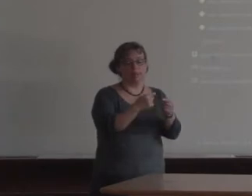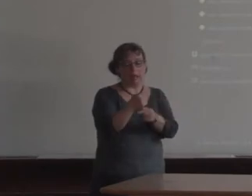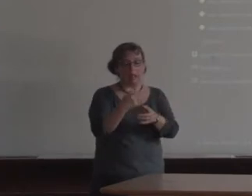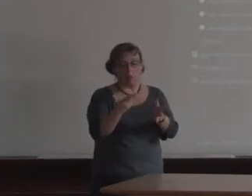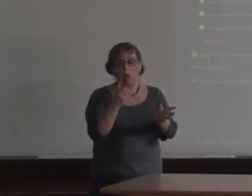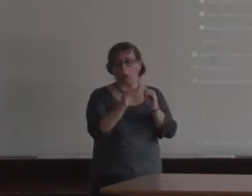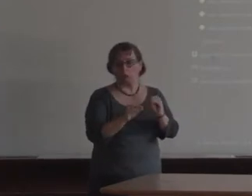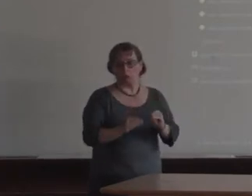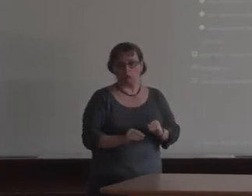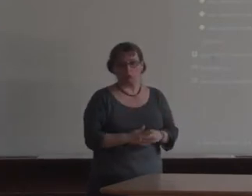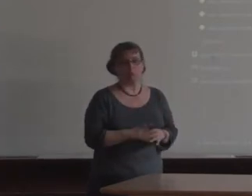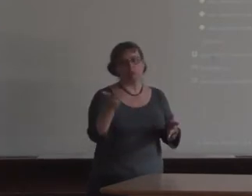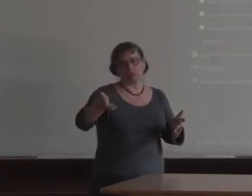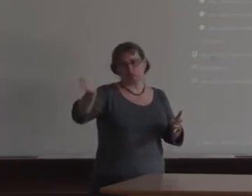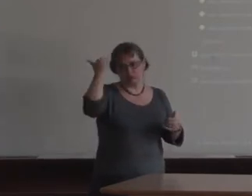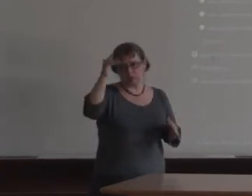Je ne vais pas m'étendre là-dessus.